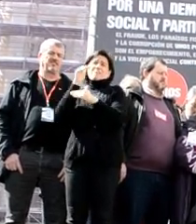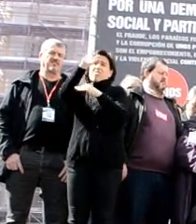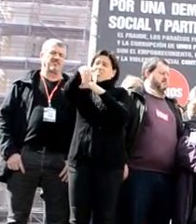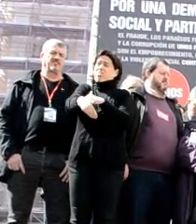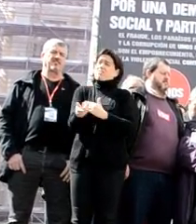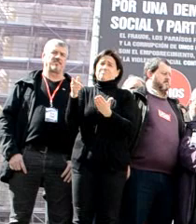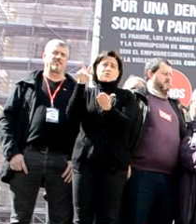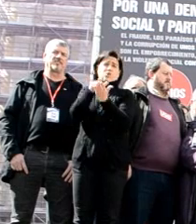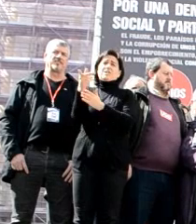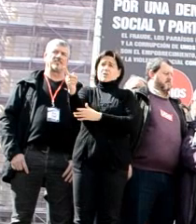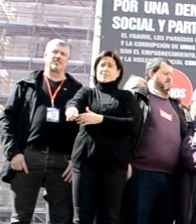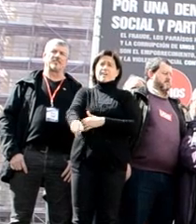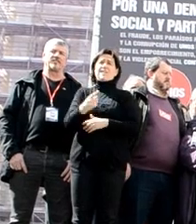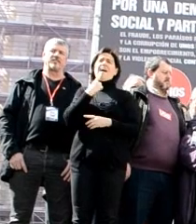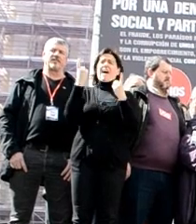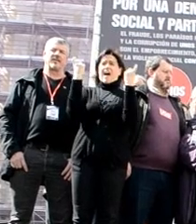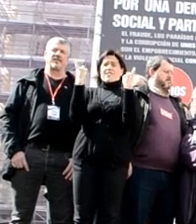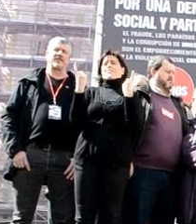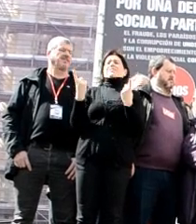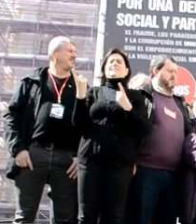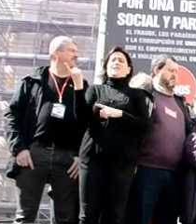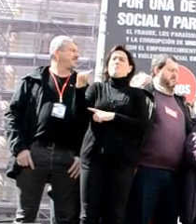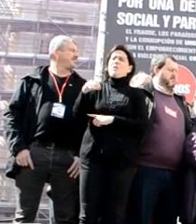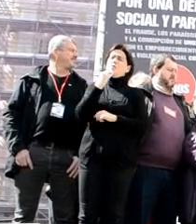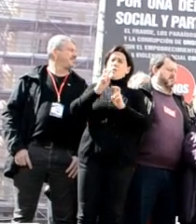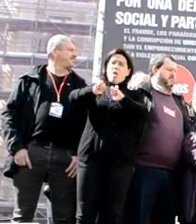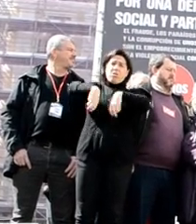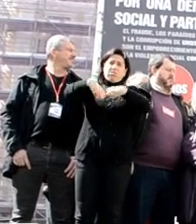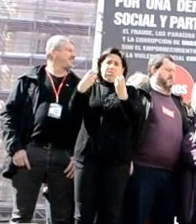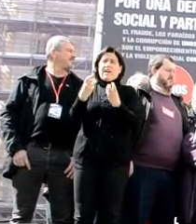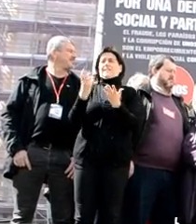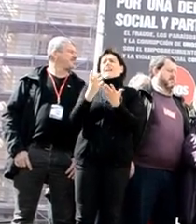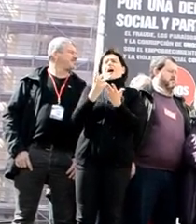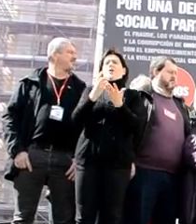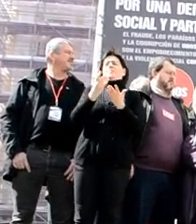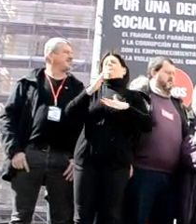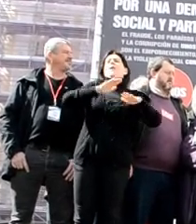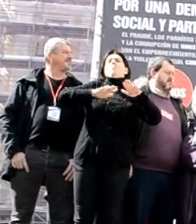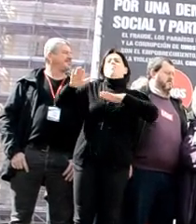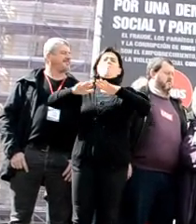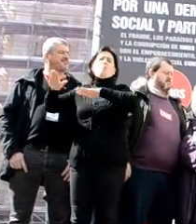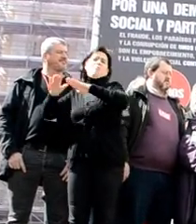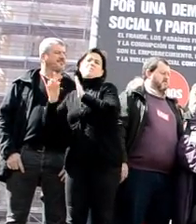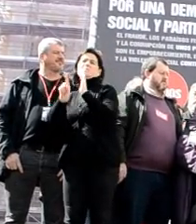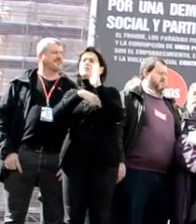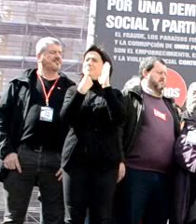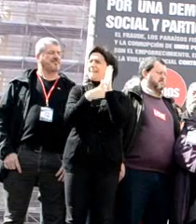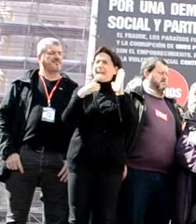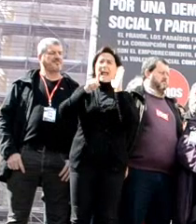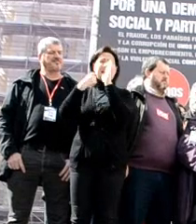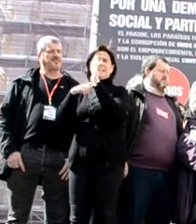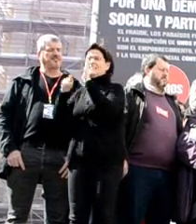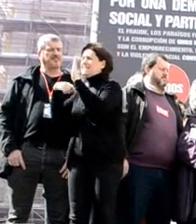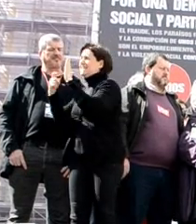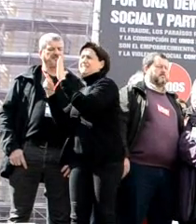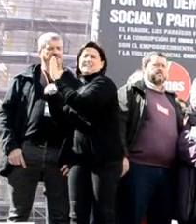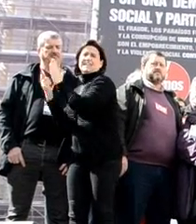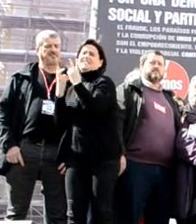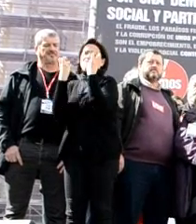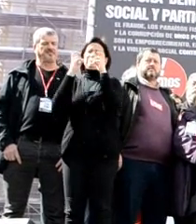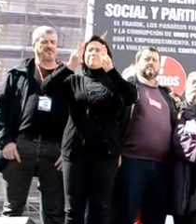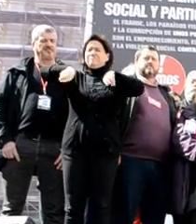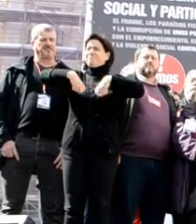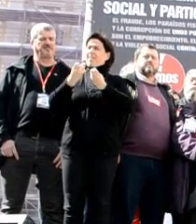de modificar la legislación electoral para incorporar mayor proporcionalidad y favorecer una vinculación más